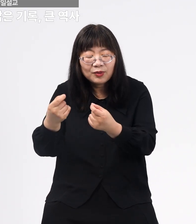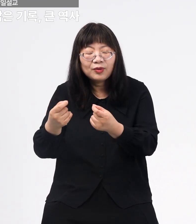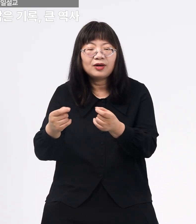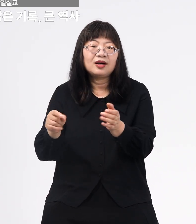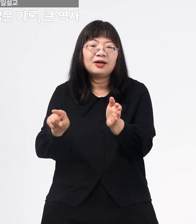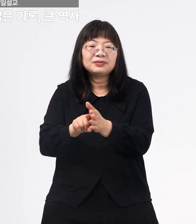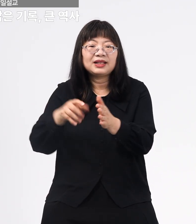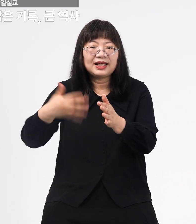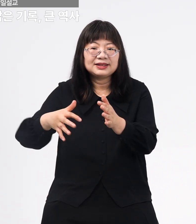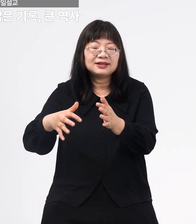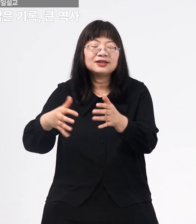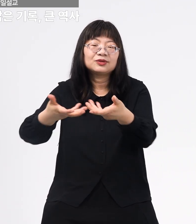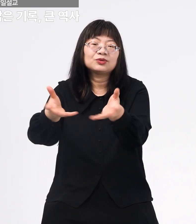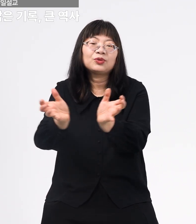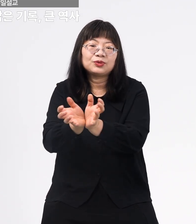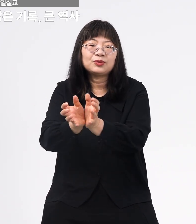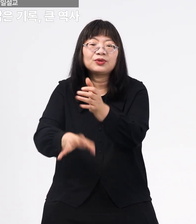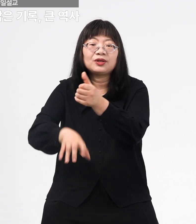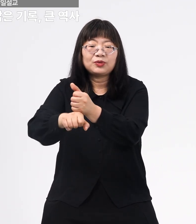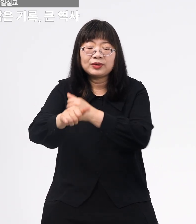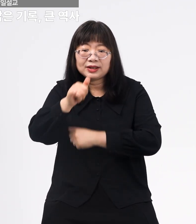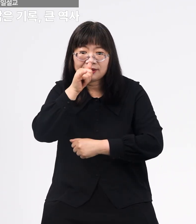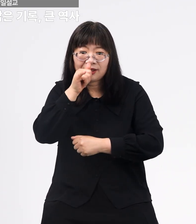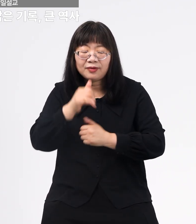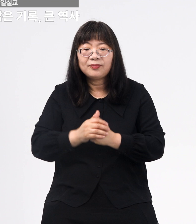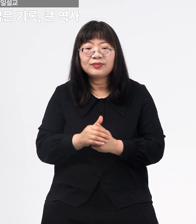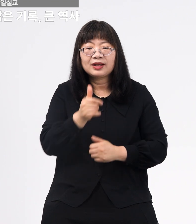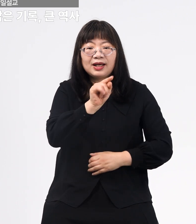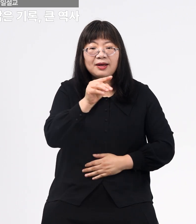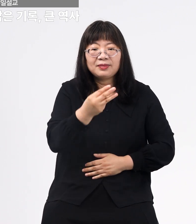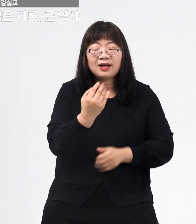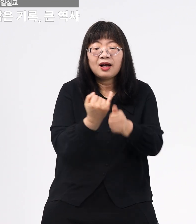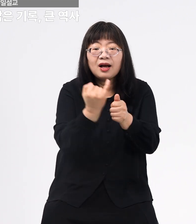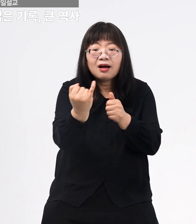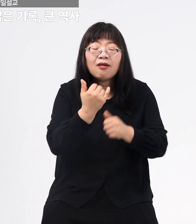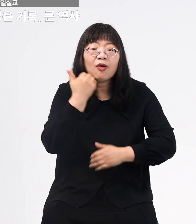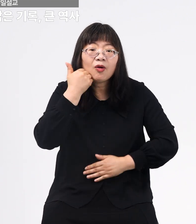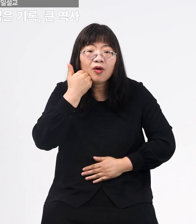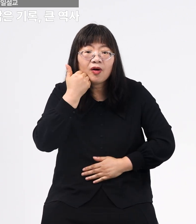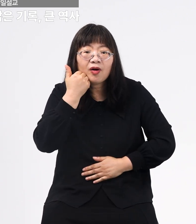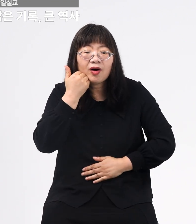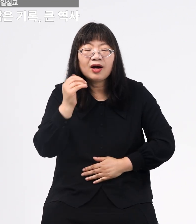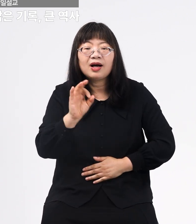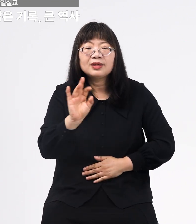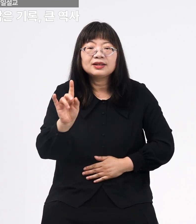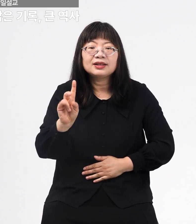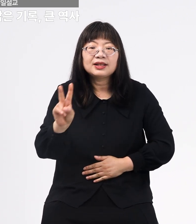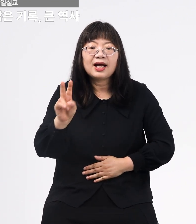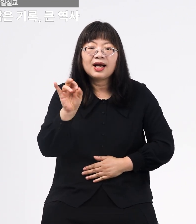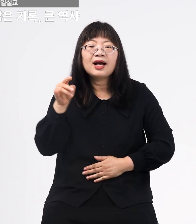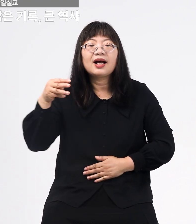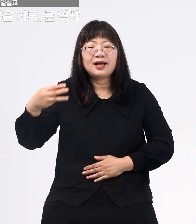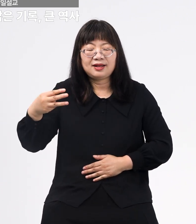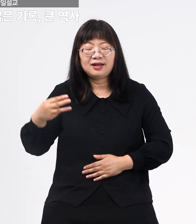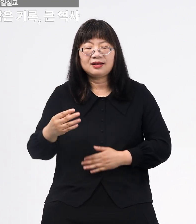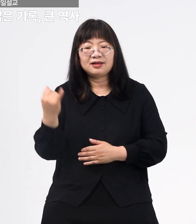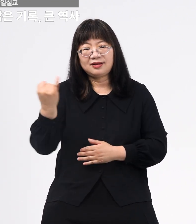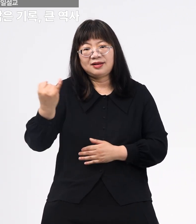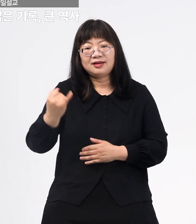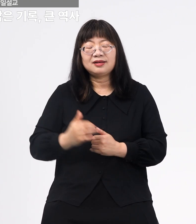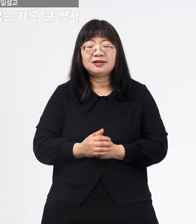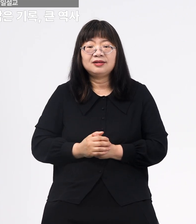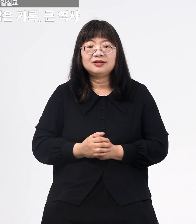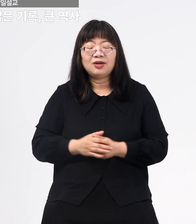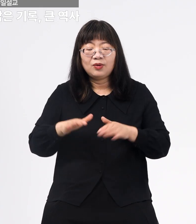이방 여인입니다. 놀랍게도 하벨의 아내가 누굽니까? 야엘입니다.